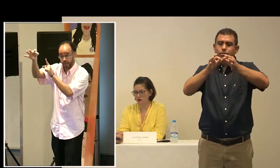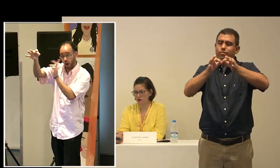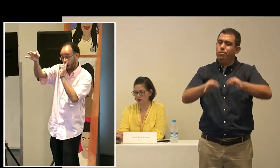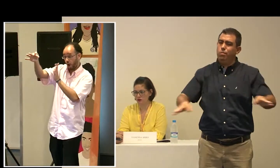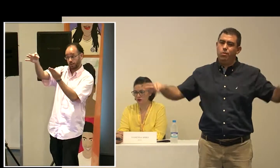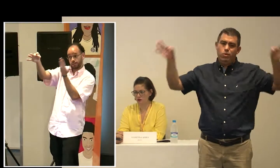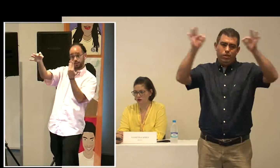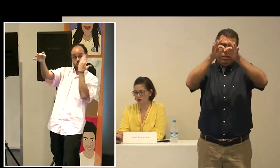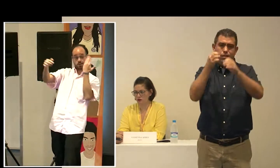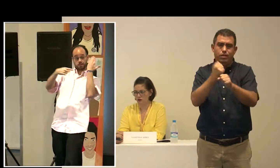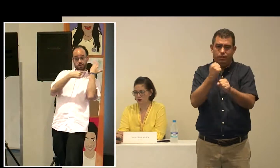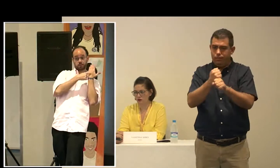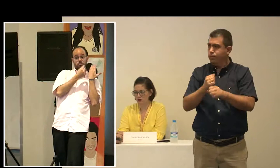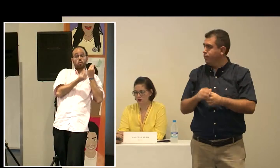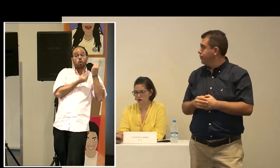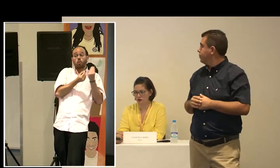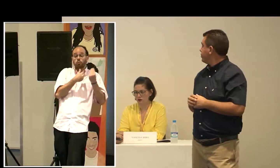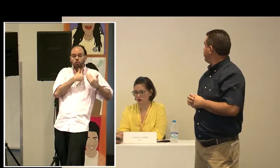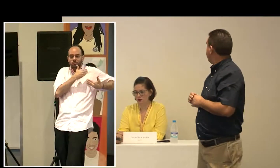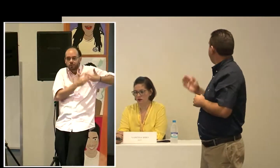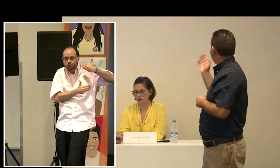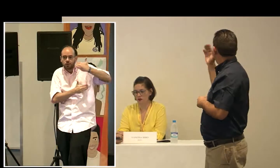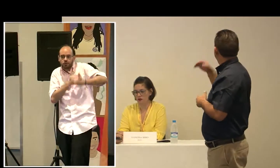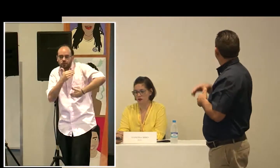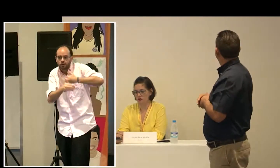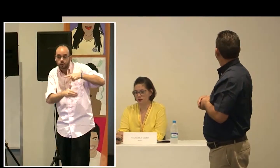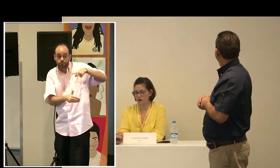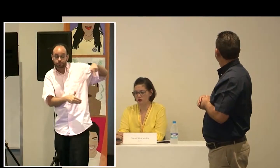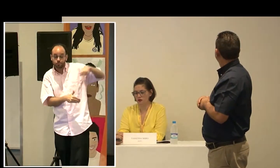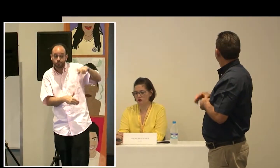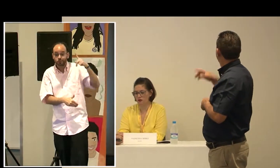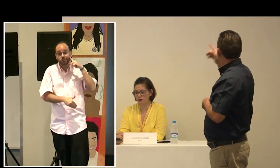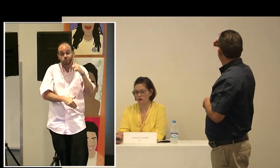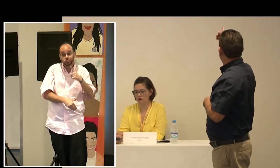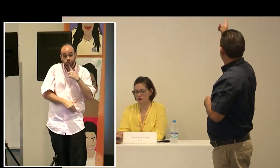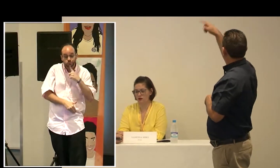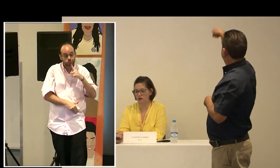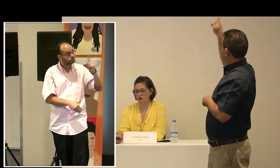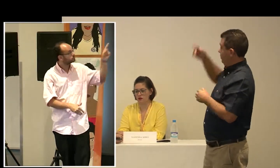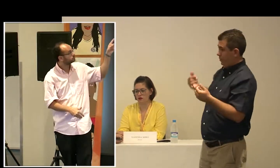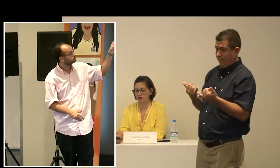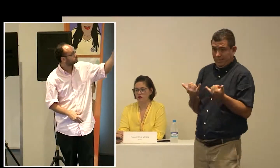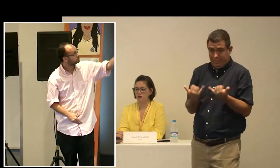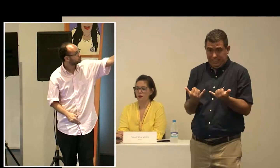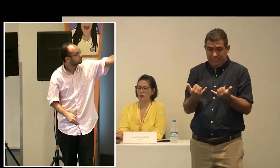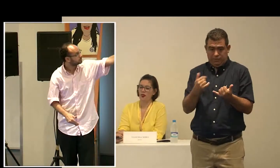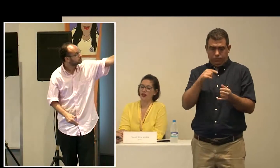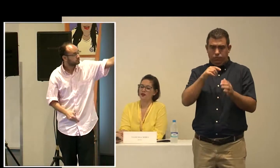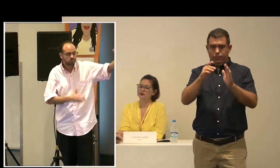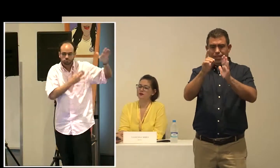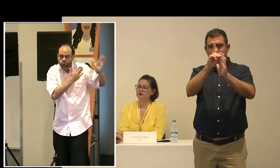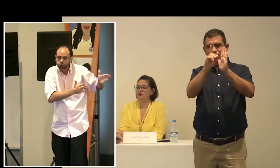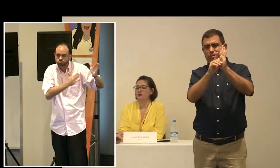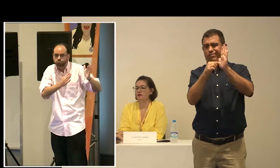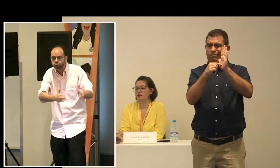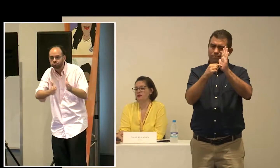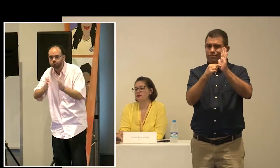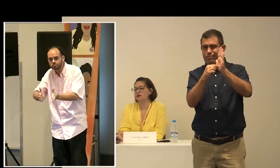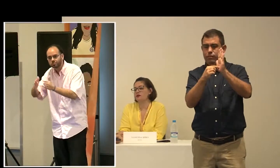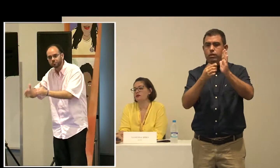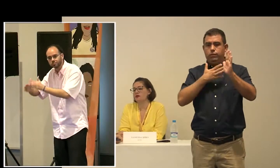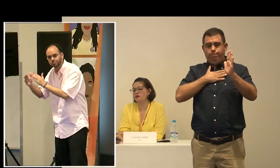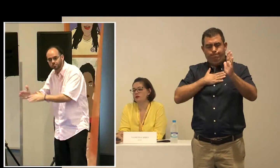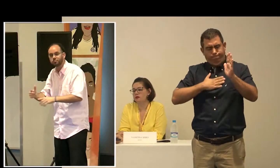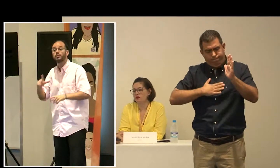Nós trabalhamos com a língua de sinais agora, estruturamos ela agora. Nós sabemos que no passado ela teve um caminho muito difícil, mas é isso que vocês veem